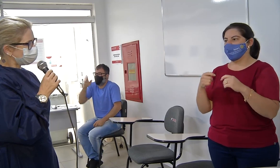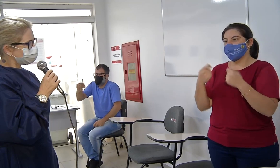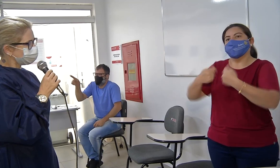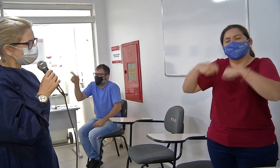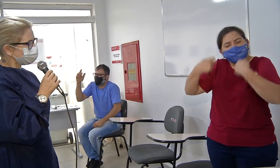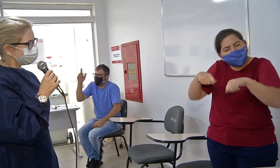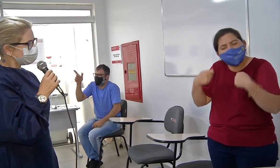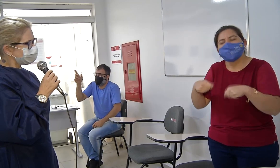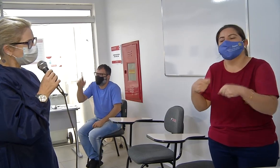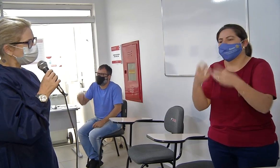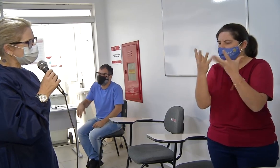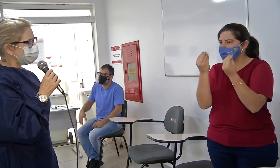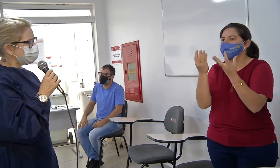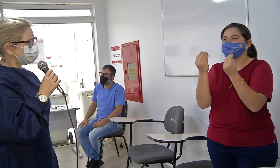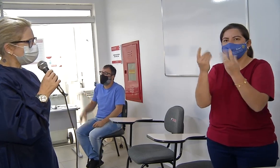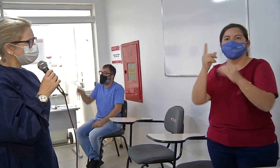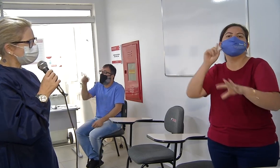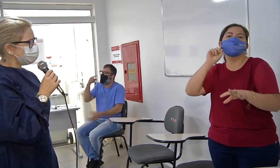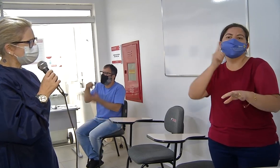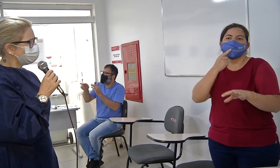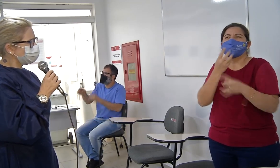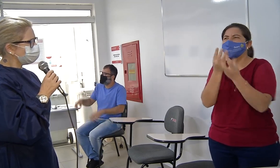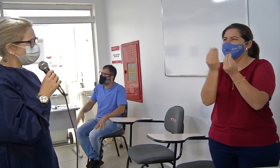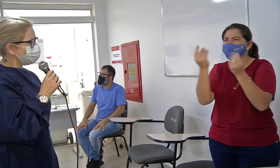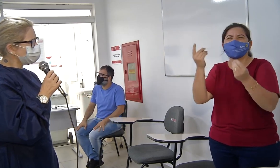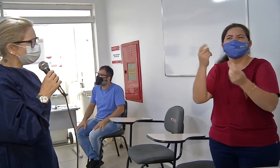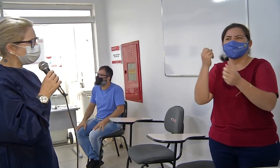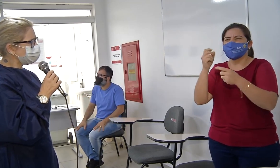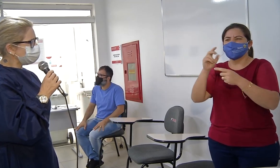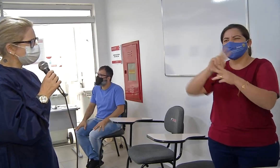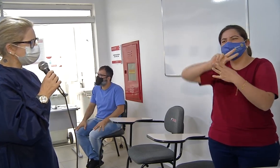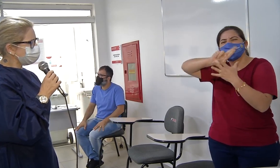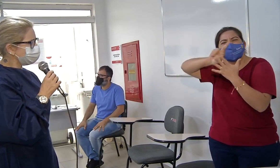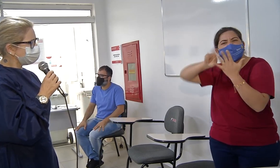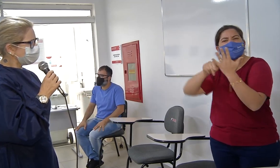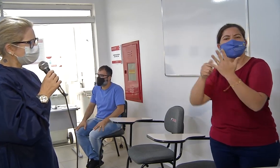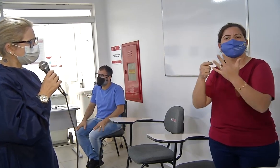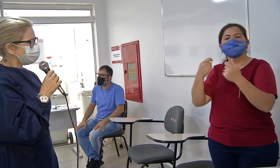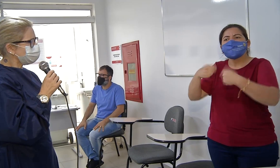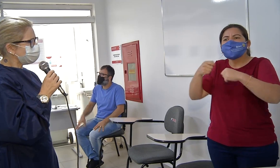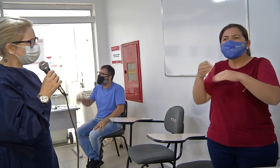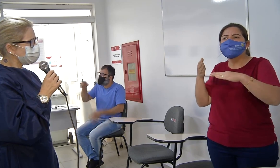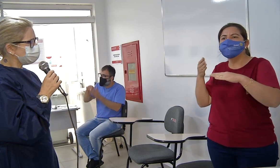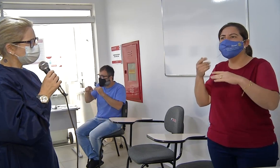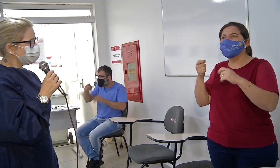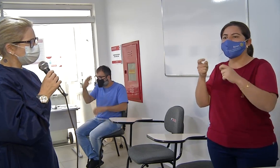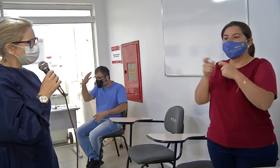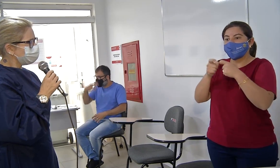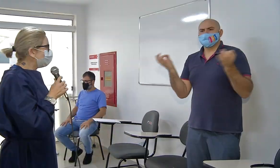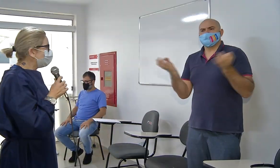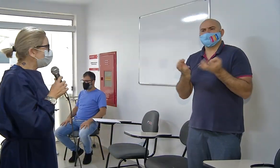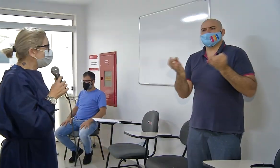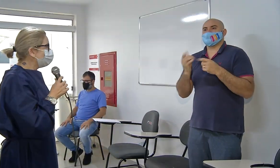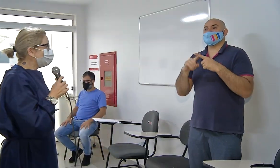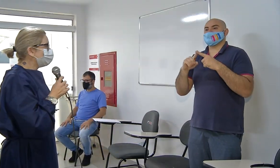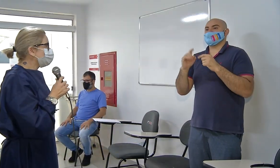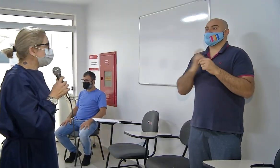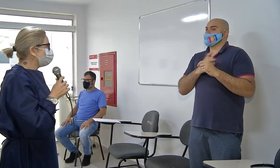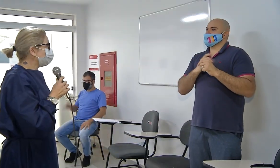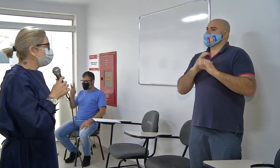trata. Precisa, gente, precisa muito. O surdo aqui precisa. Nós temos vários surdos. O projeto é